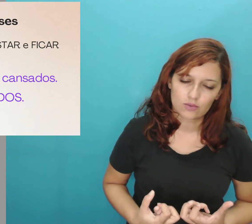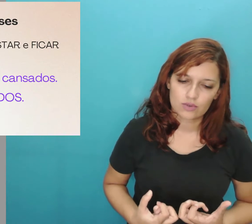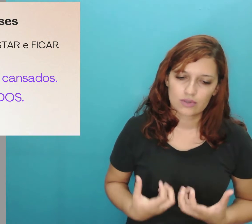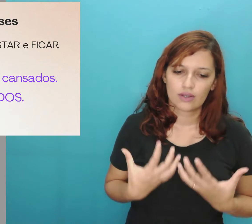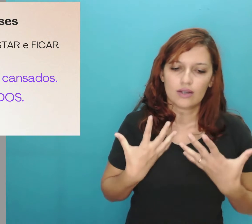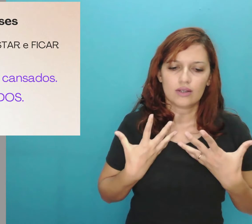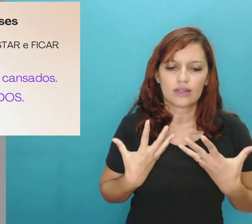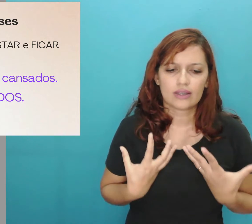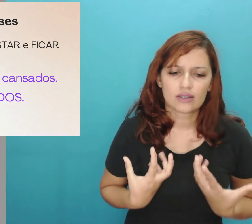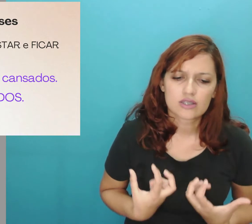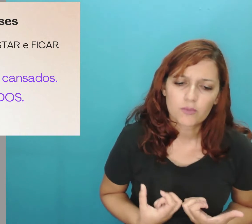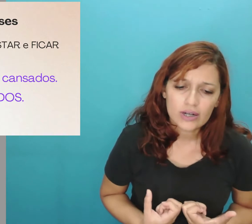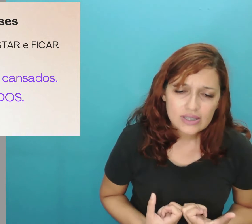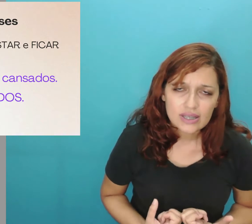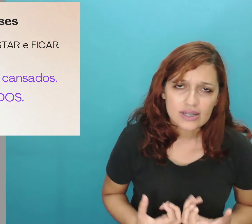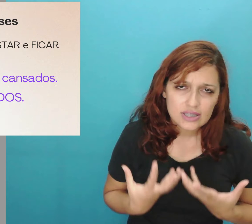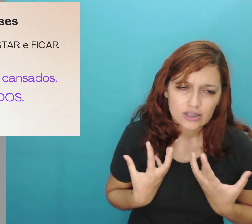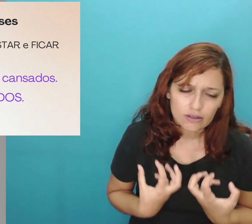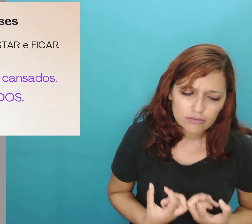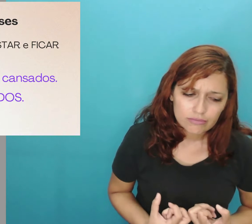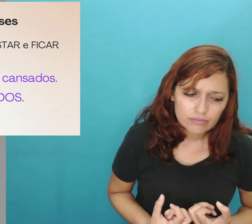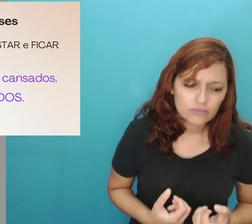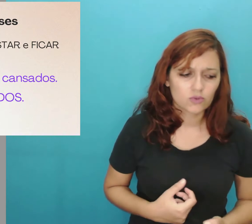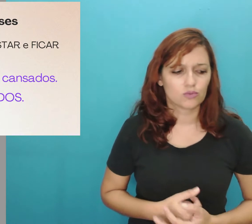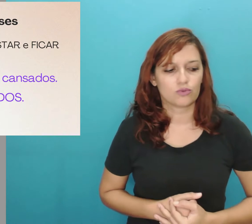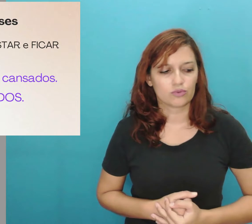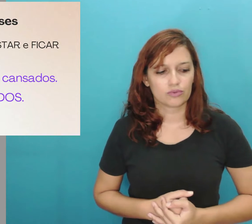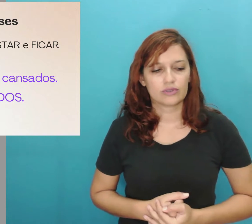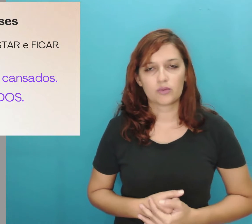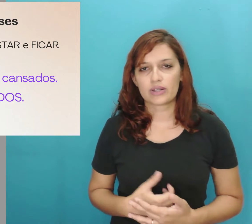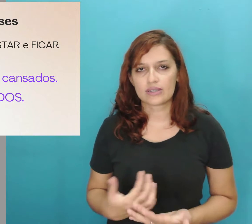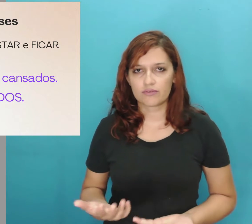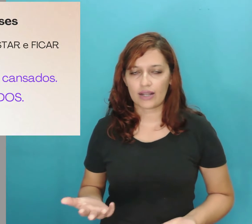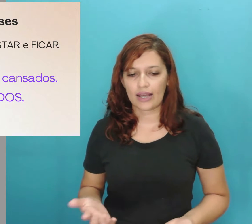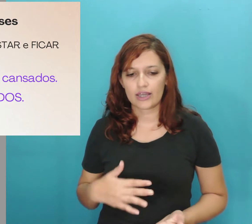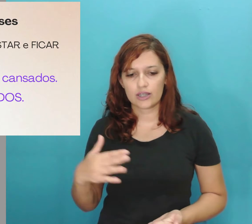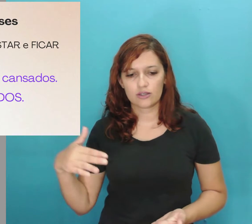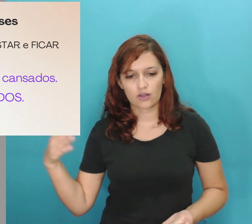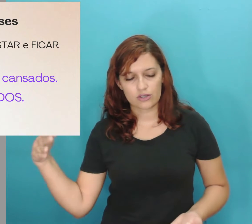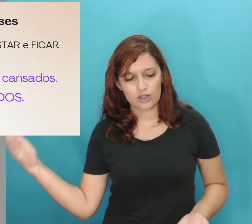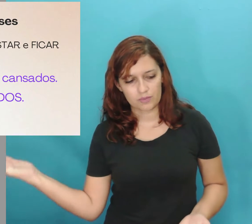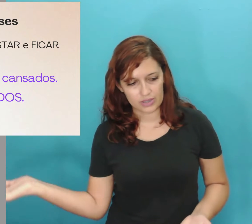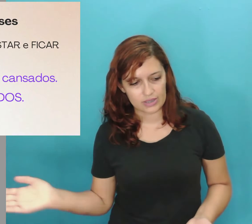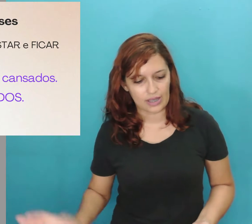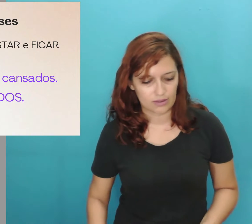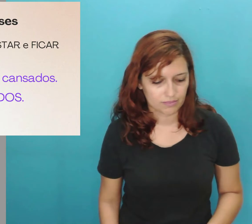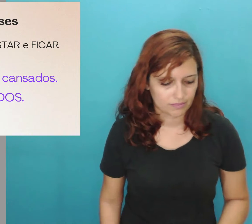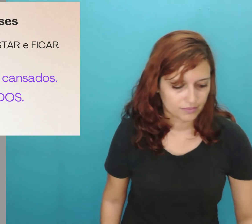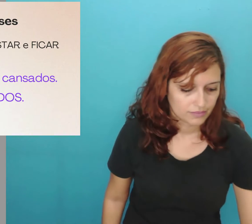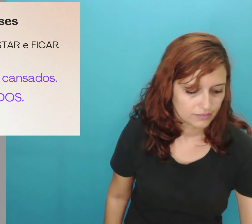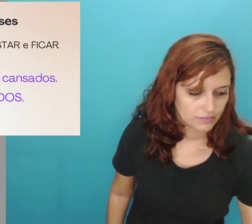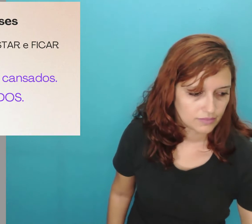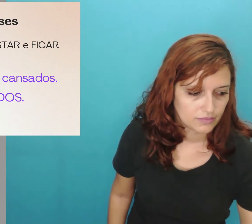cansados. Tem que esmorecer assim, ó, com tudo. Não precisa falar, e nós estamos cansados.